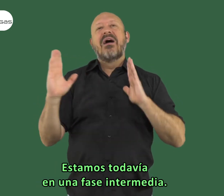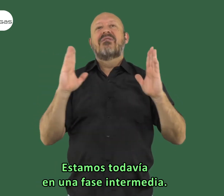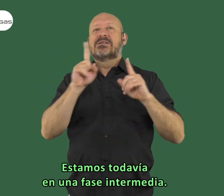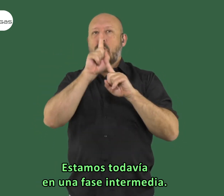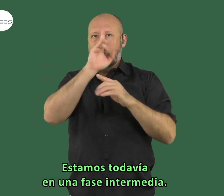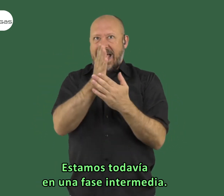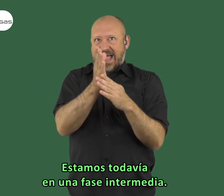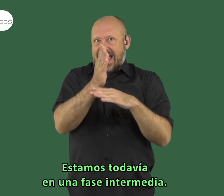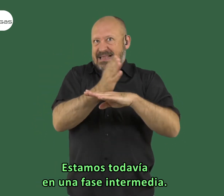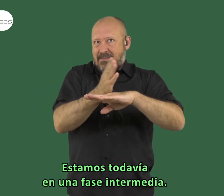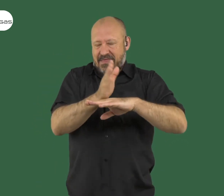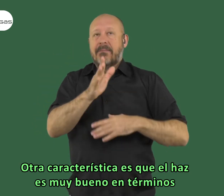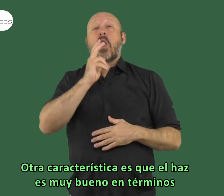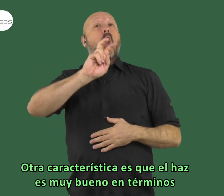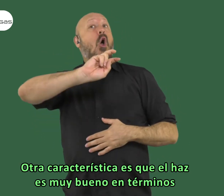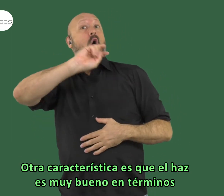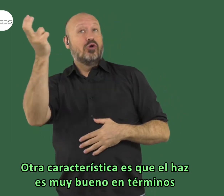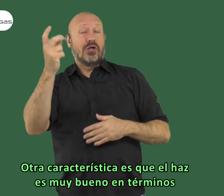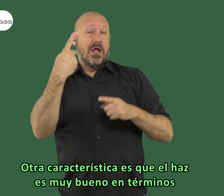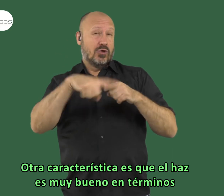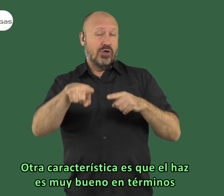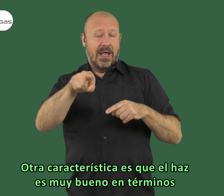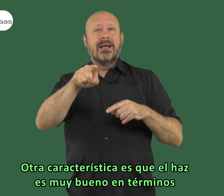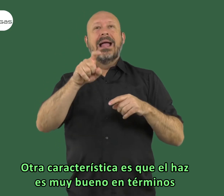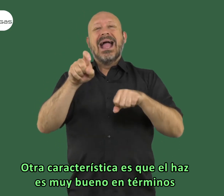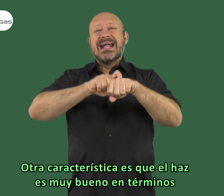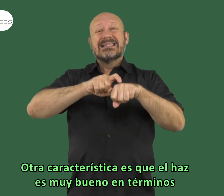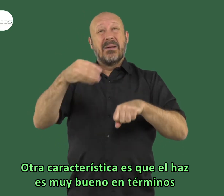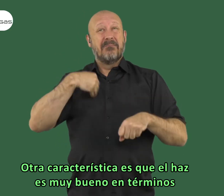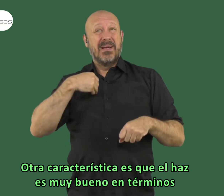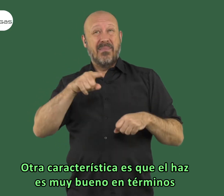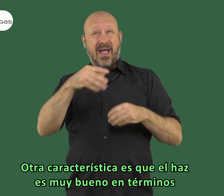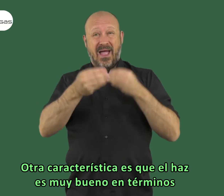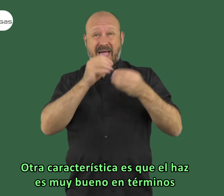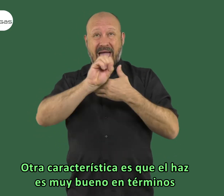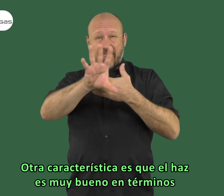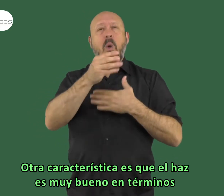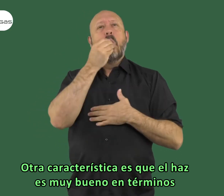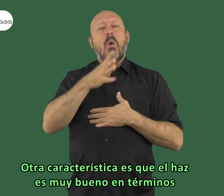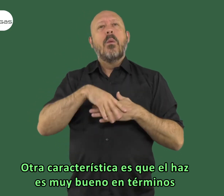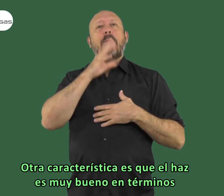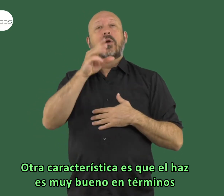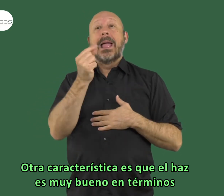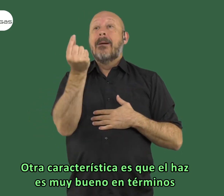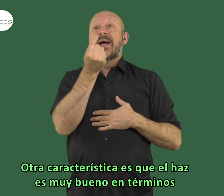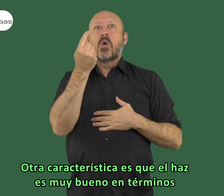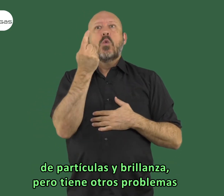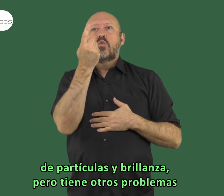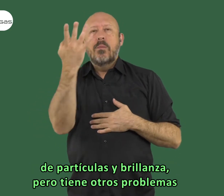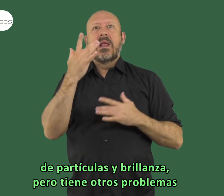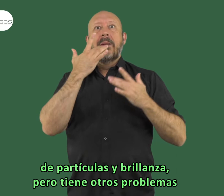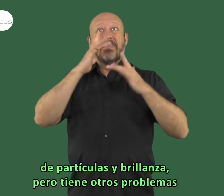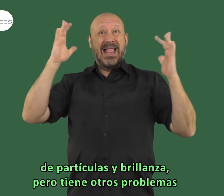todavía en una fase intermedia. Otras cosas es que la característica de esta ACEN es muy buena en términos de número